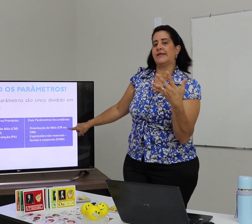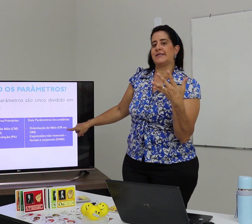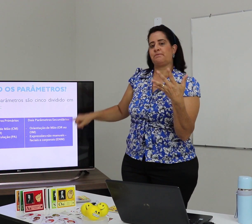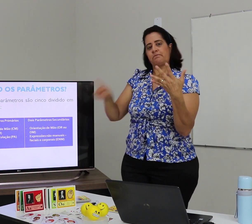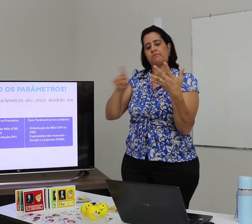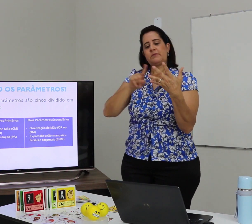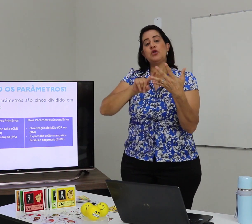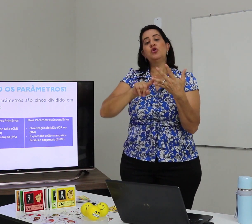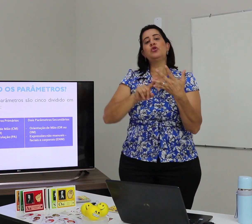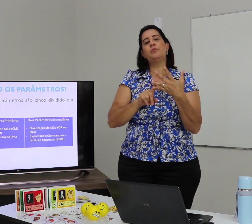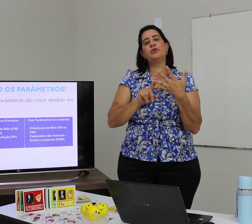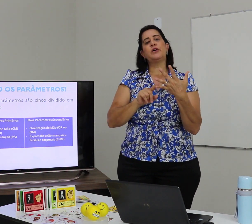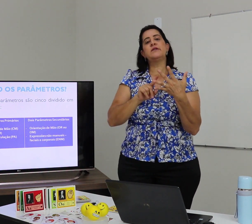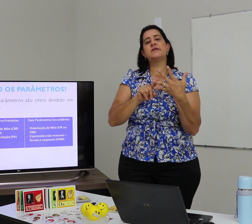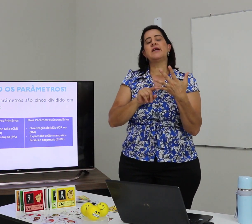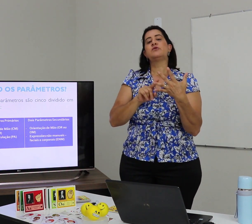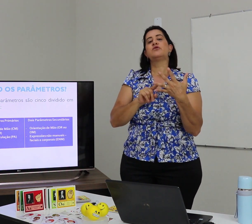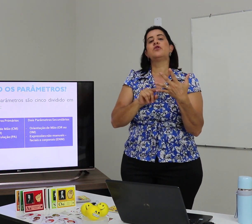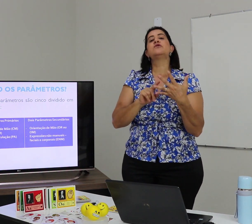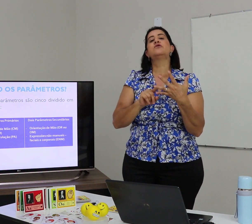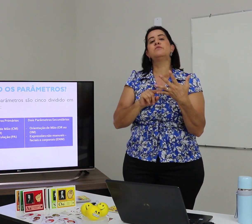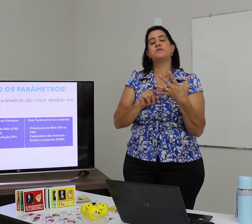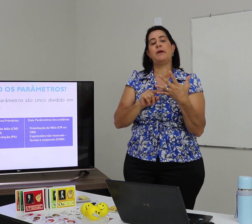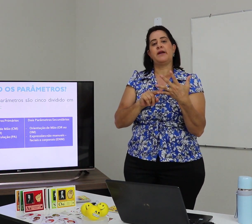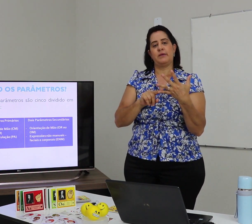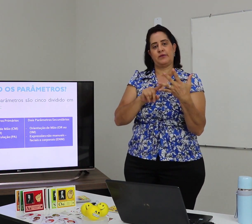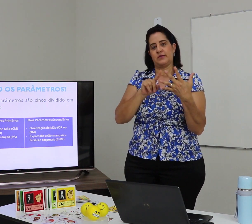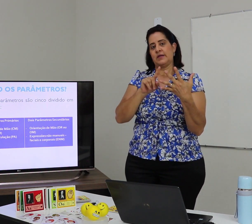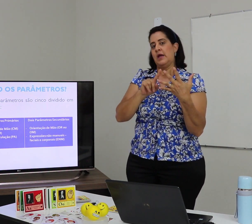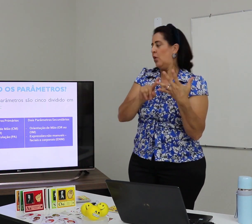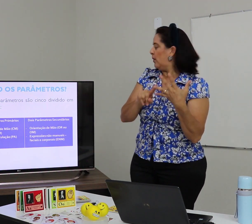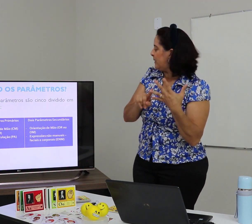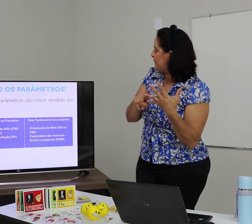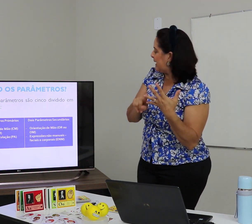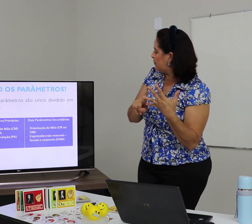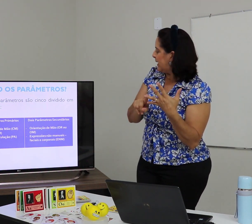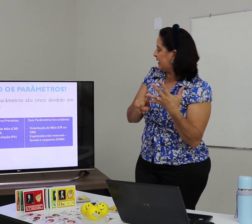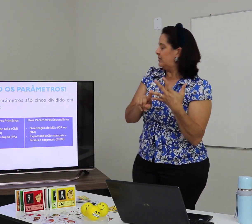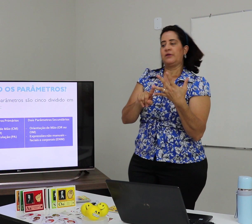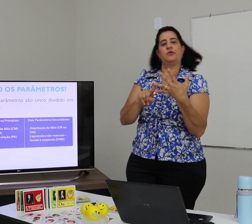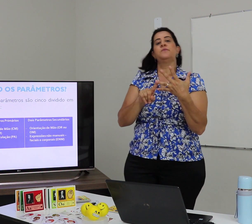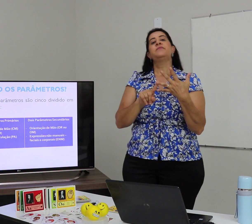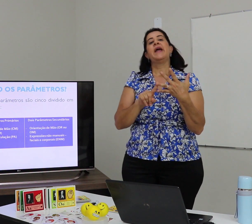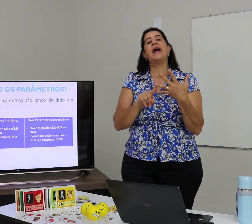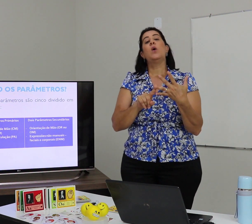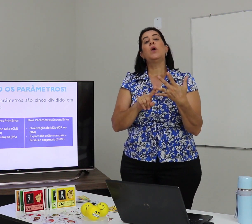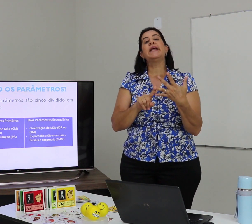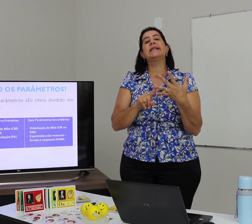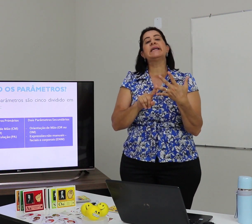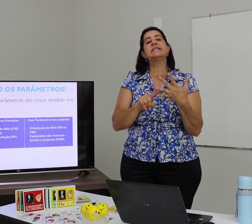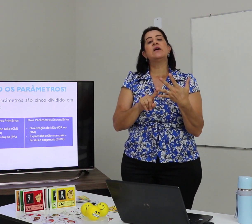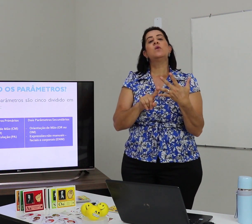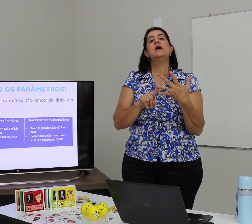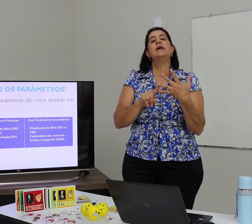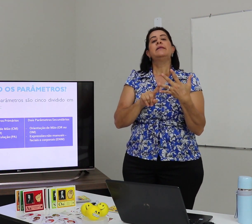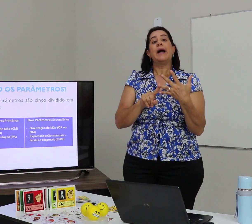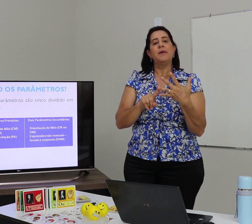2. No grupo 2 nós temos os dois últimos parâmetros. O primeiro parâmetro é a orientação da